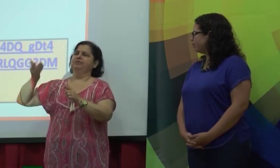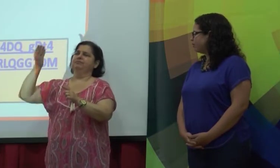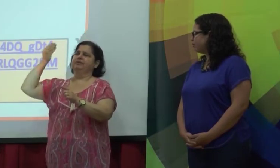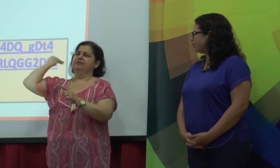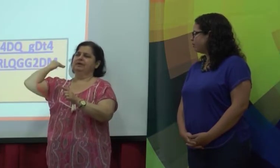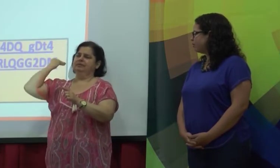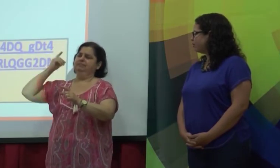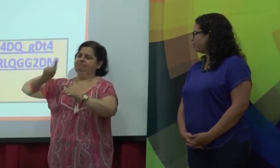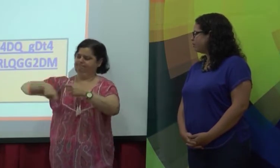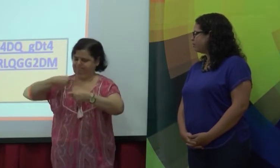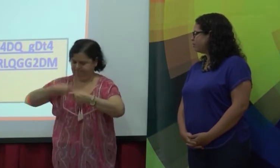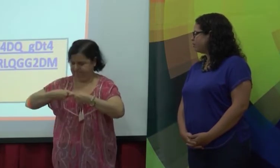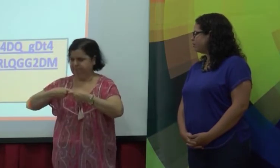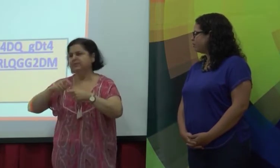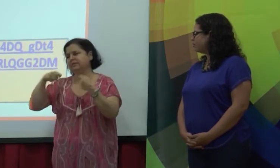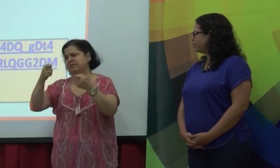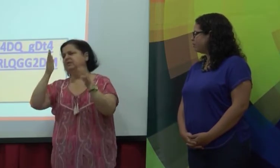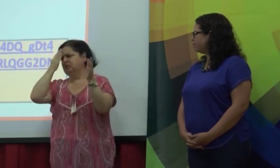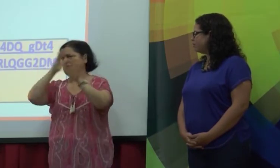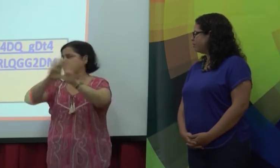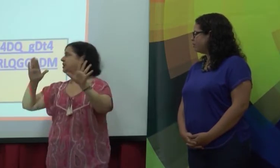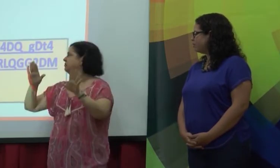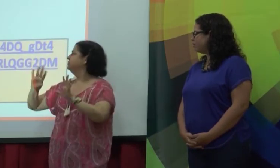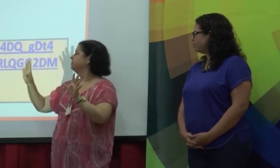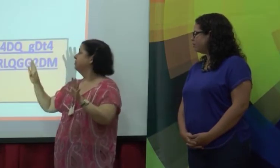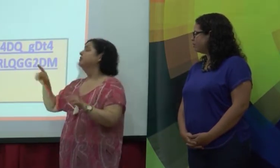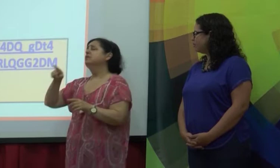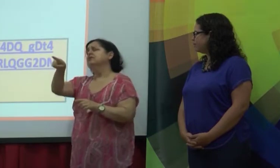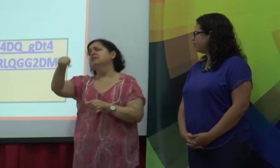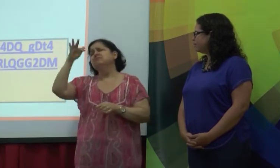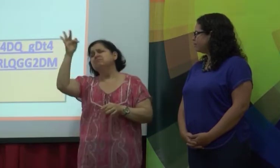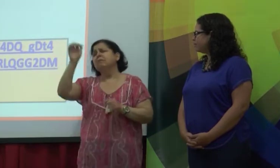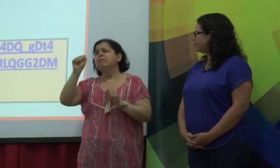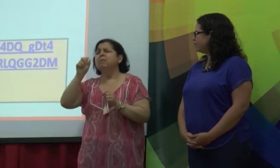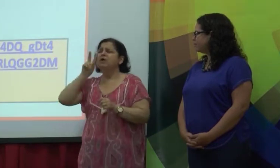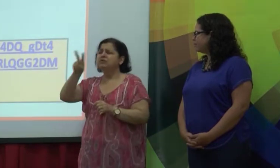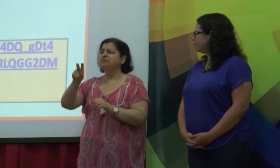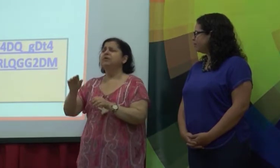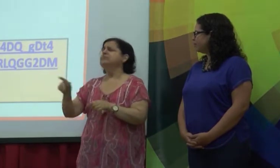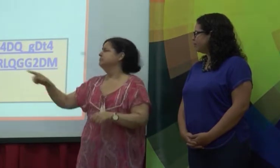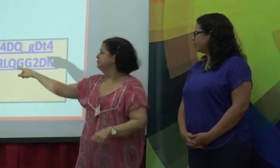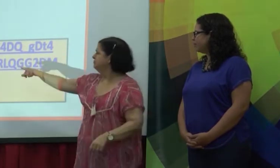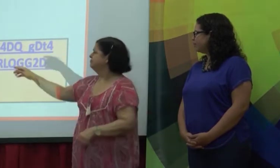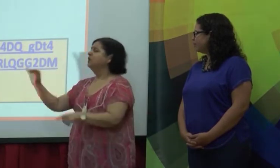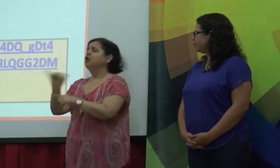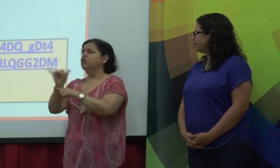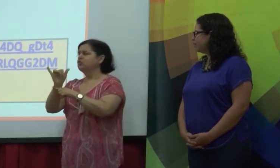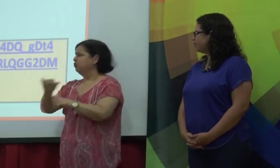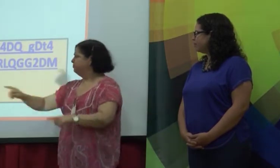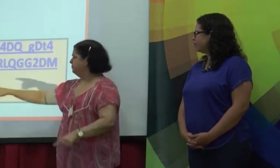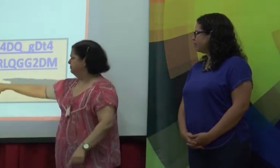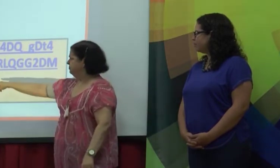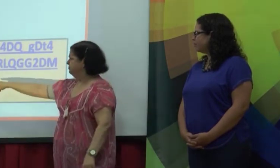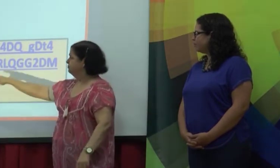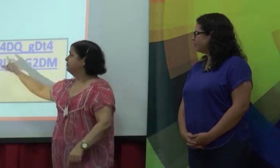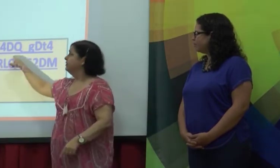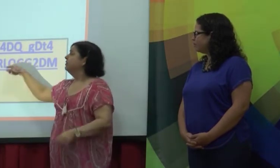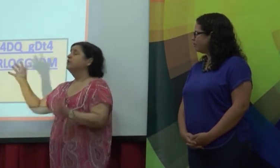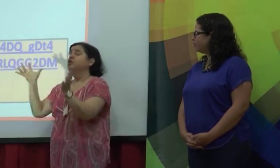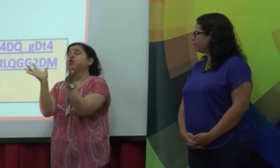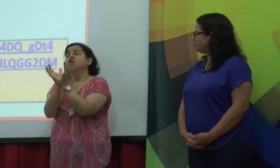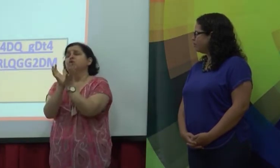São débitos de vidas passadas, então aí a gente esclarece com um sinal assim. Depois vocês podem procurar no